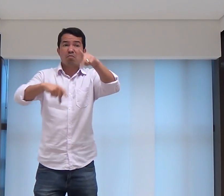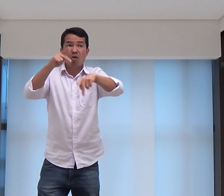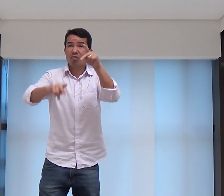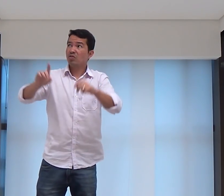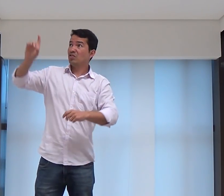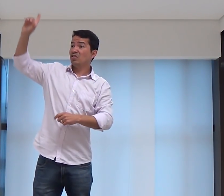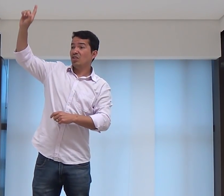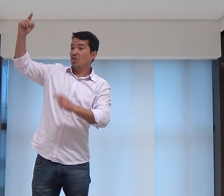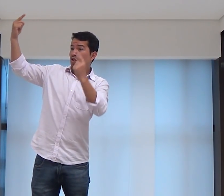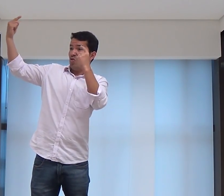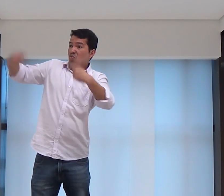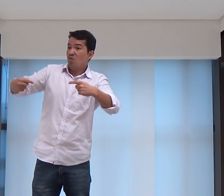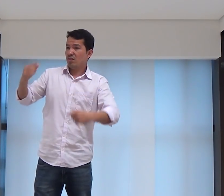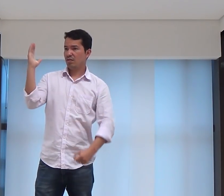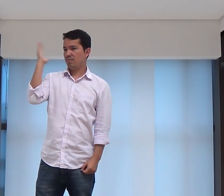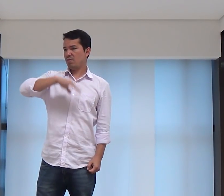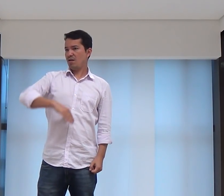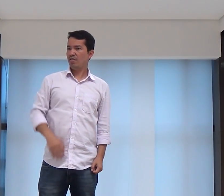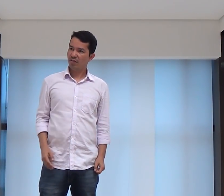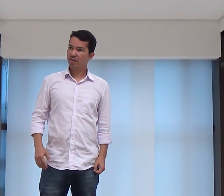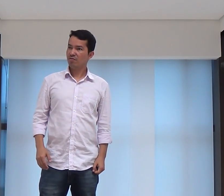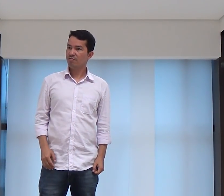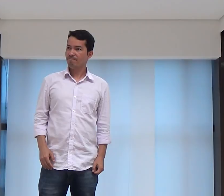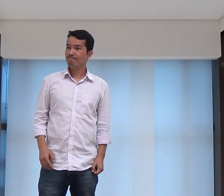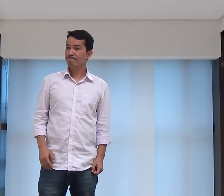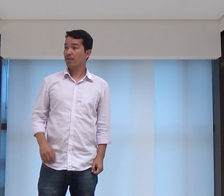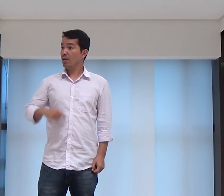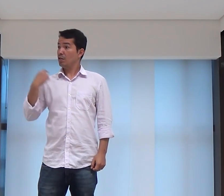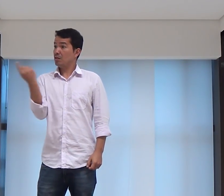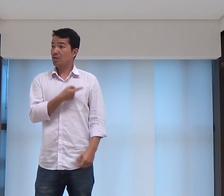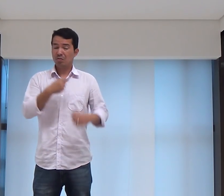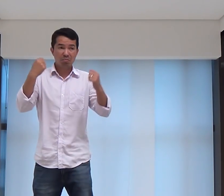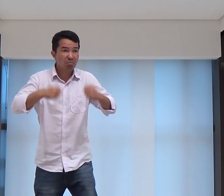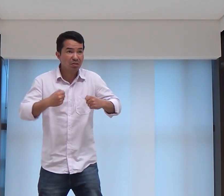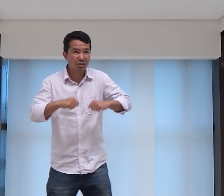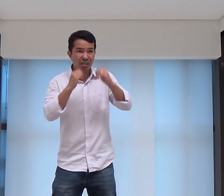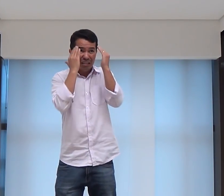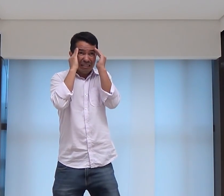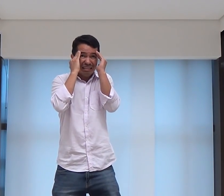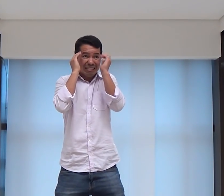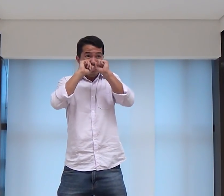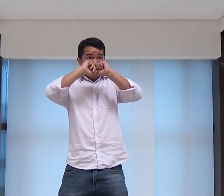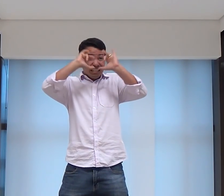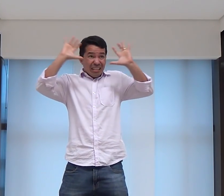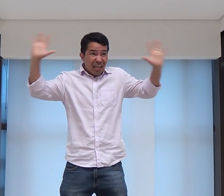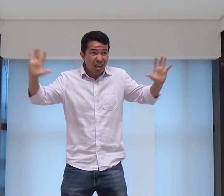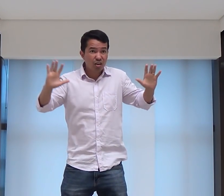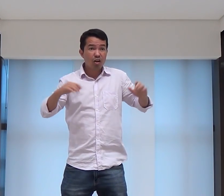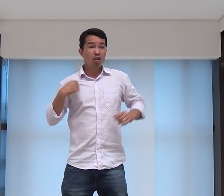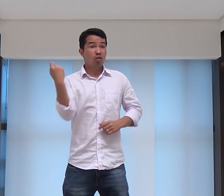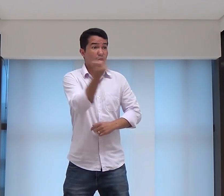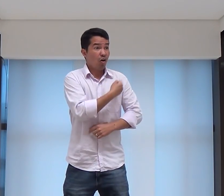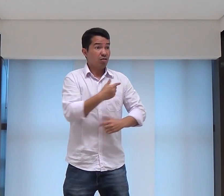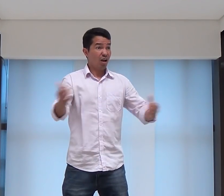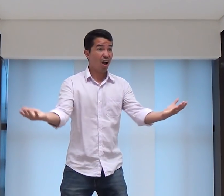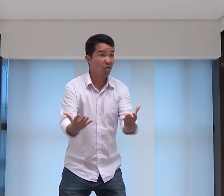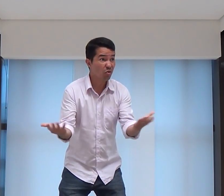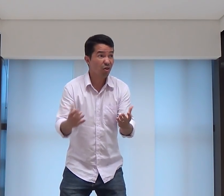Porque é uma batalha de Deus contra o mal. Nós precisamos entender claramente que,